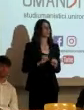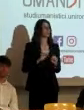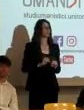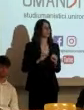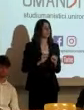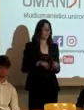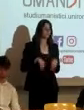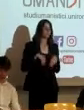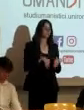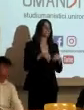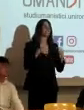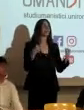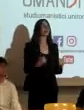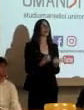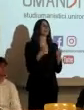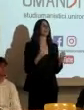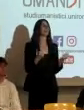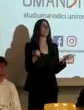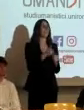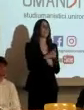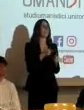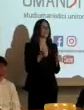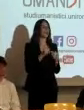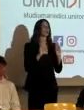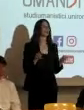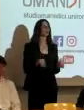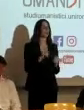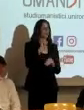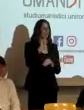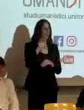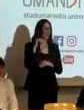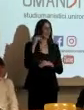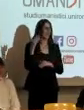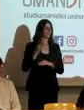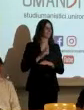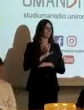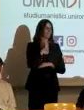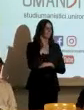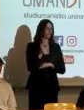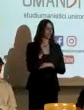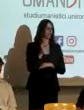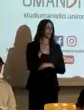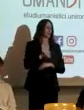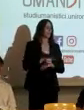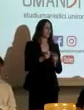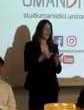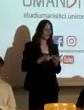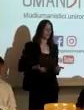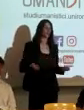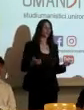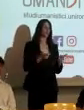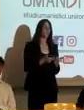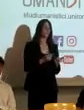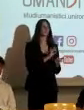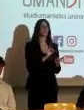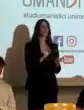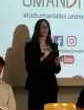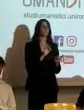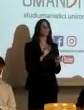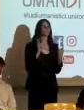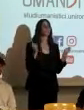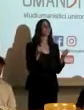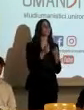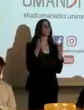e di ricognizione archeologica all'estero, nonché a convegni, iniziative di ricerca